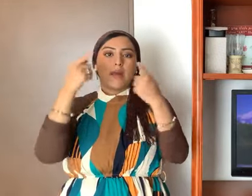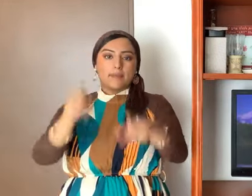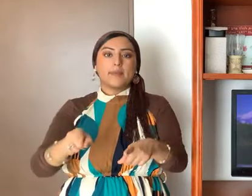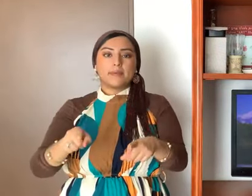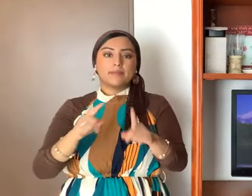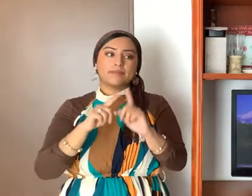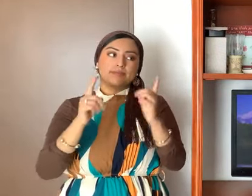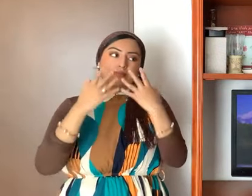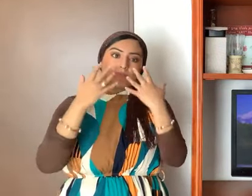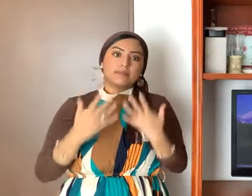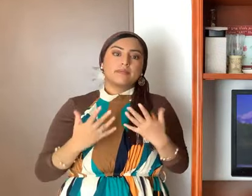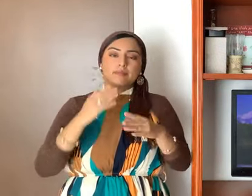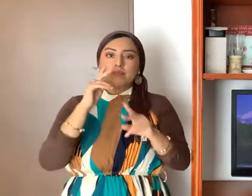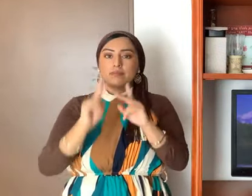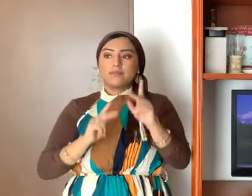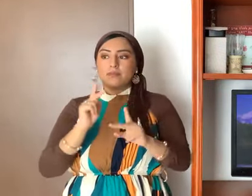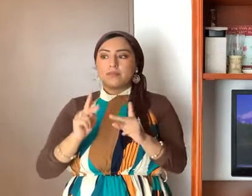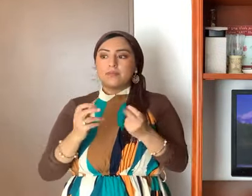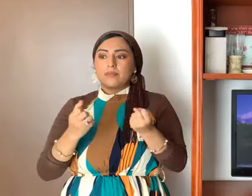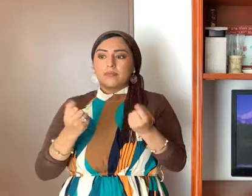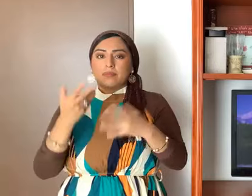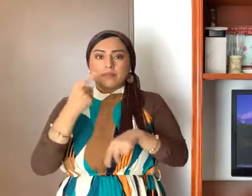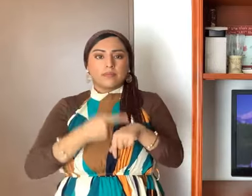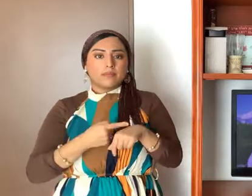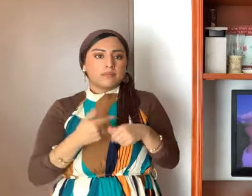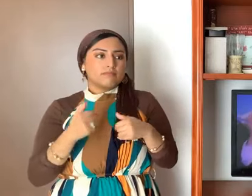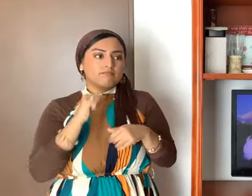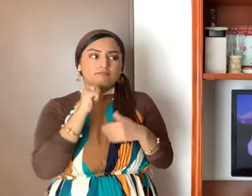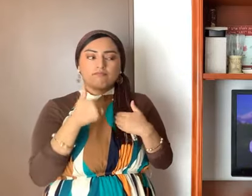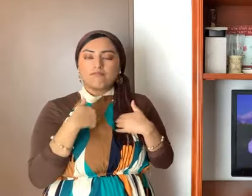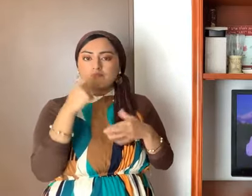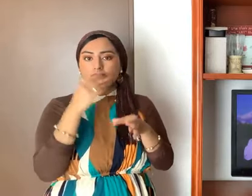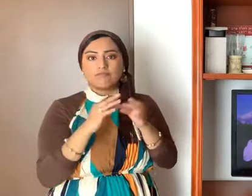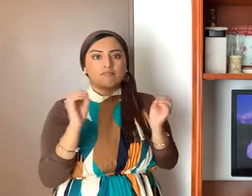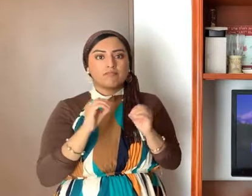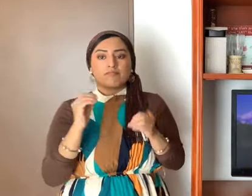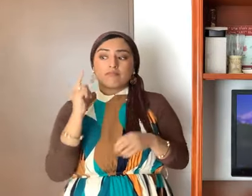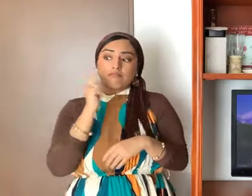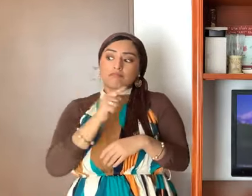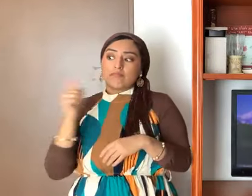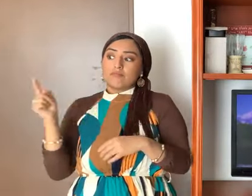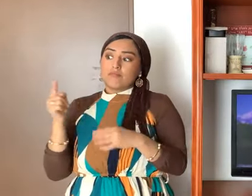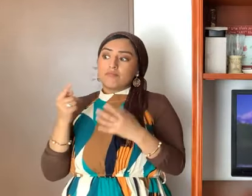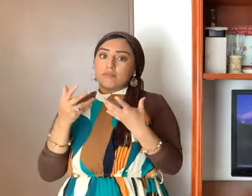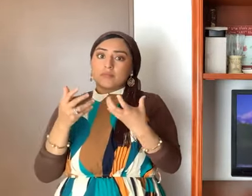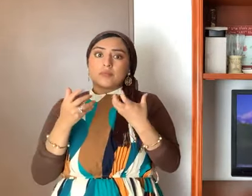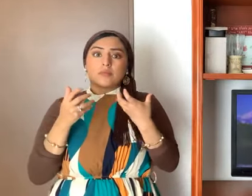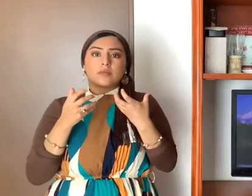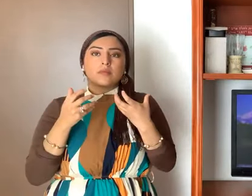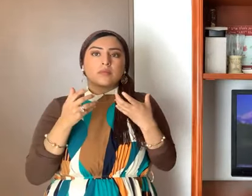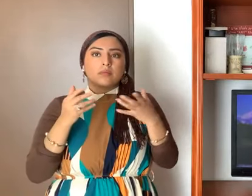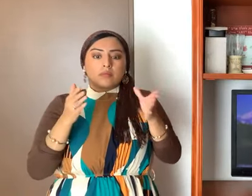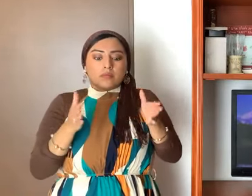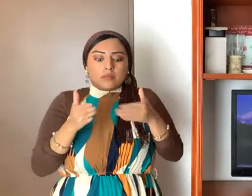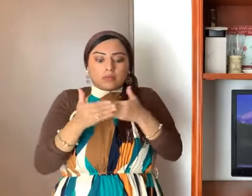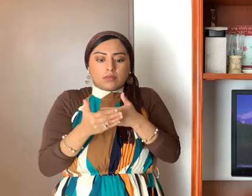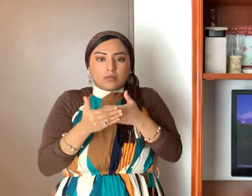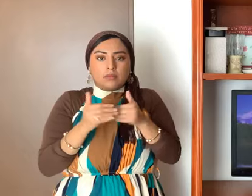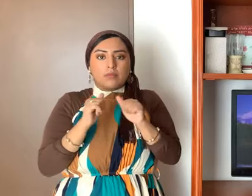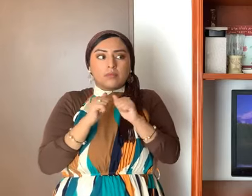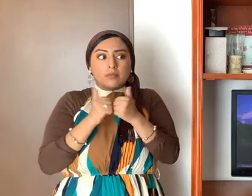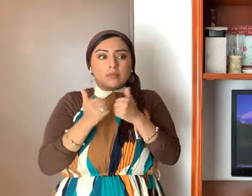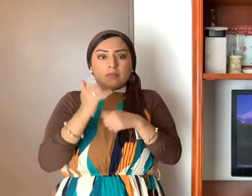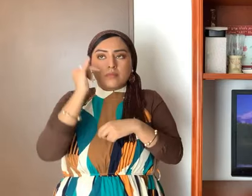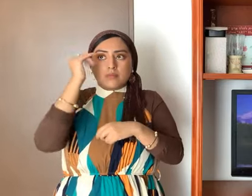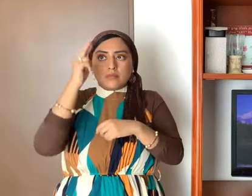Pero lamentablemente el pueblo muchas veces no tiene fe, porque quieren encuadrar cómo va a